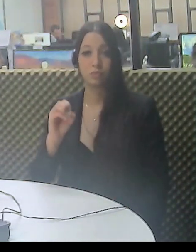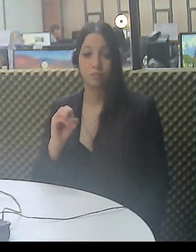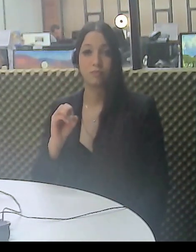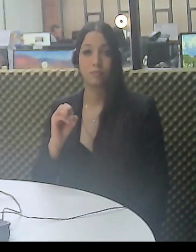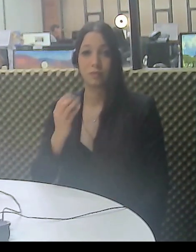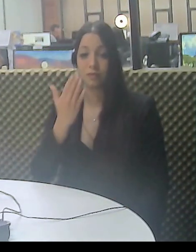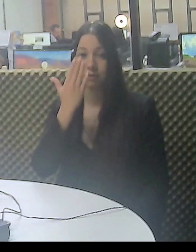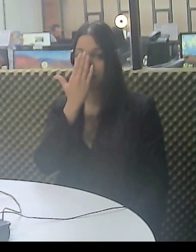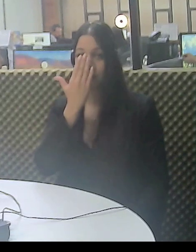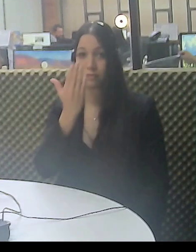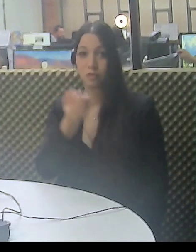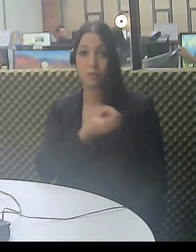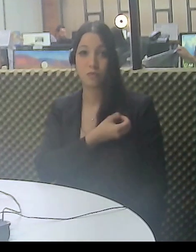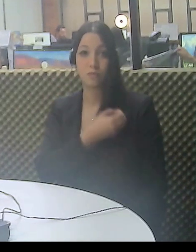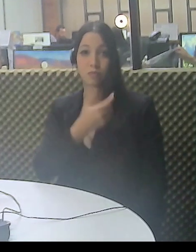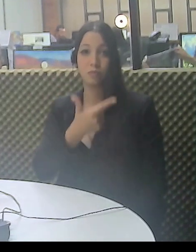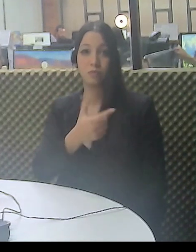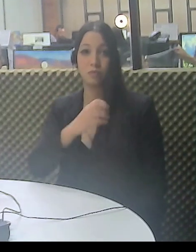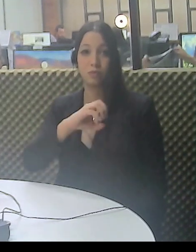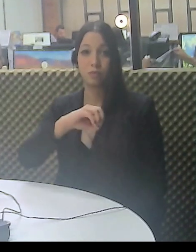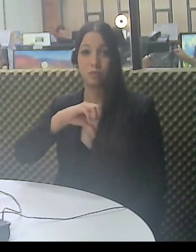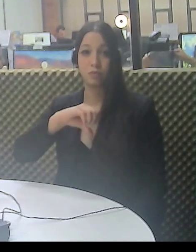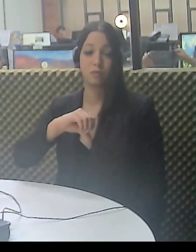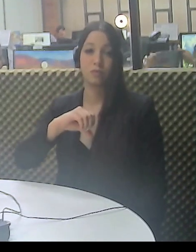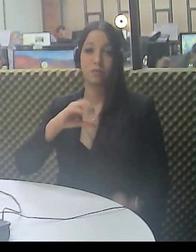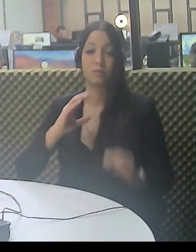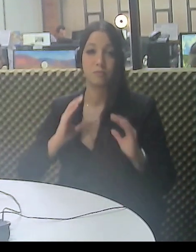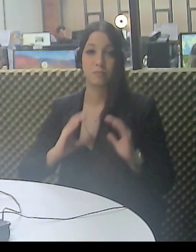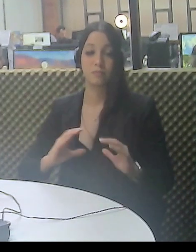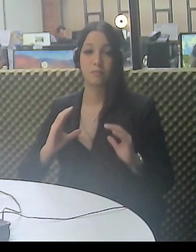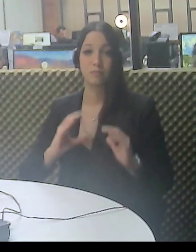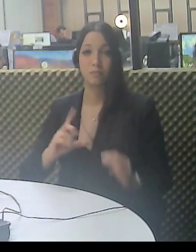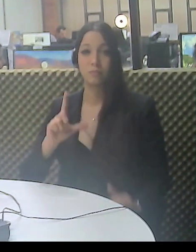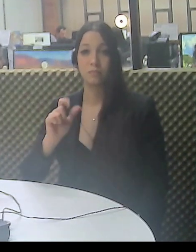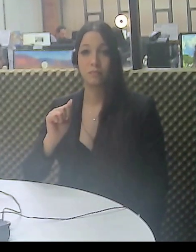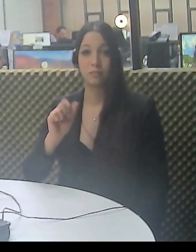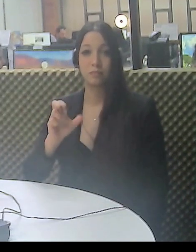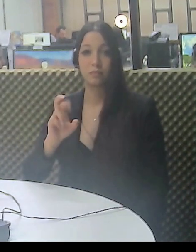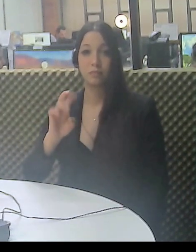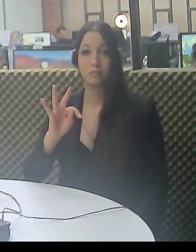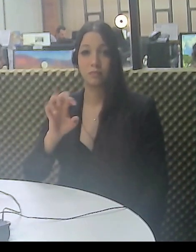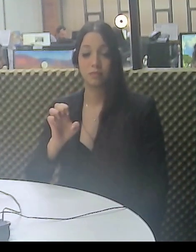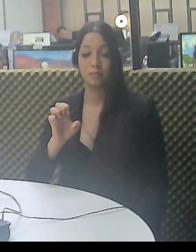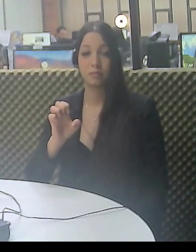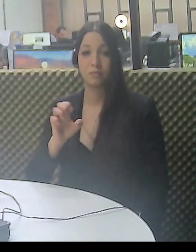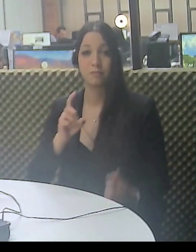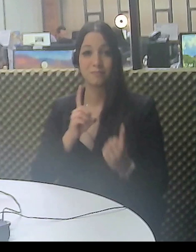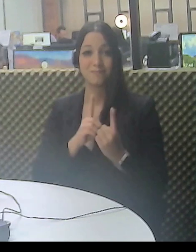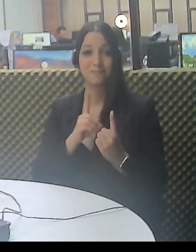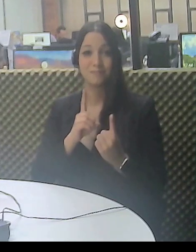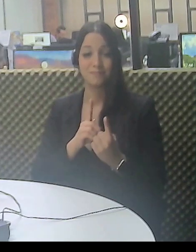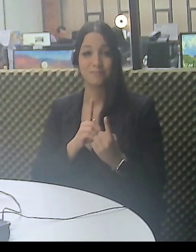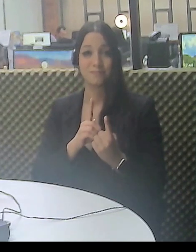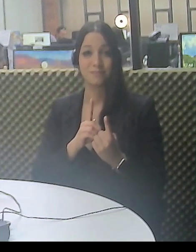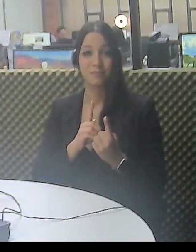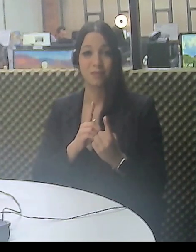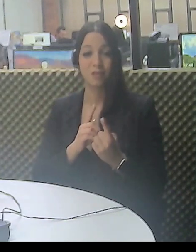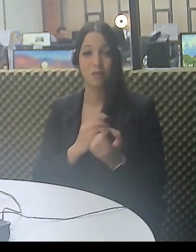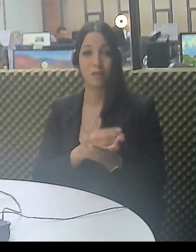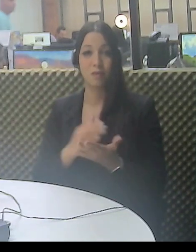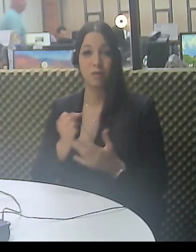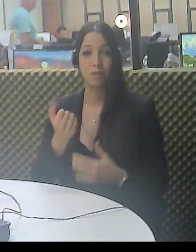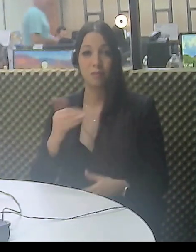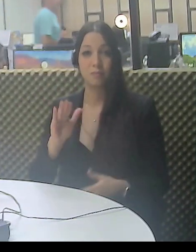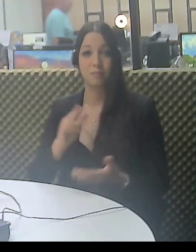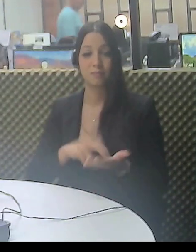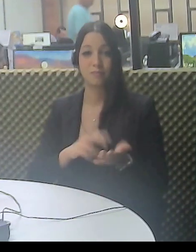em frente ao número 209, na Praça Laerte Carrijo. O atendimento acontece das 8h30 da